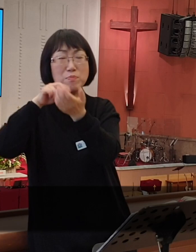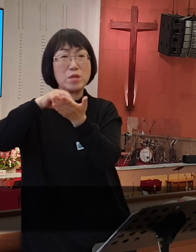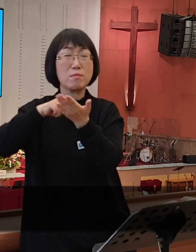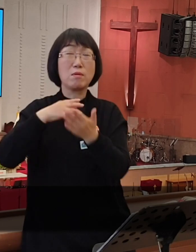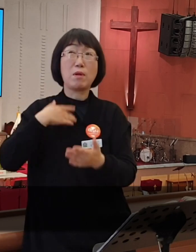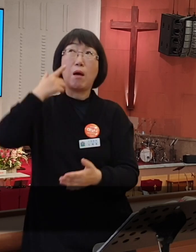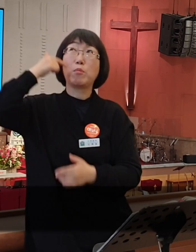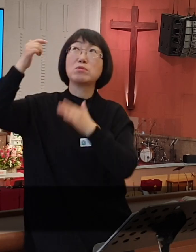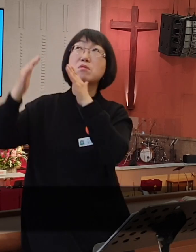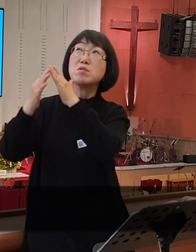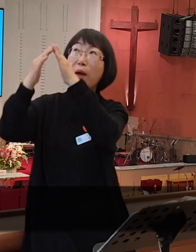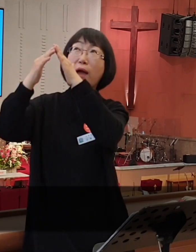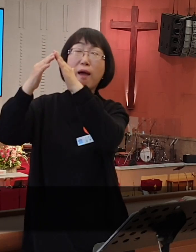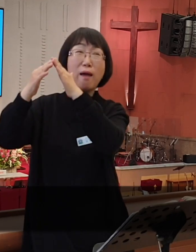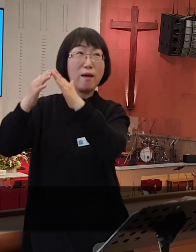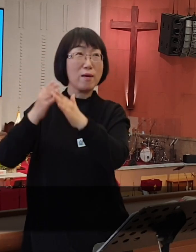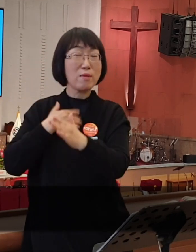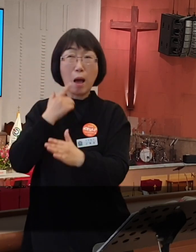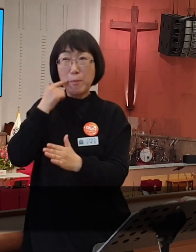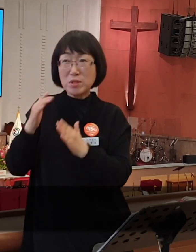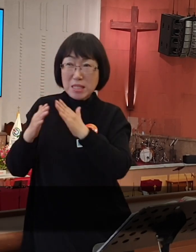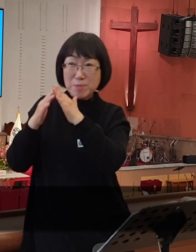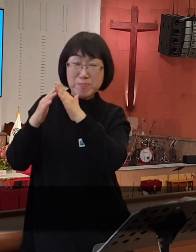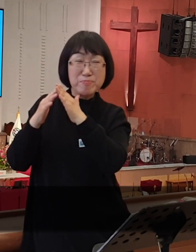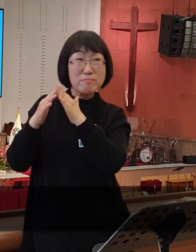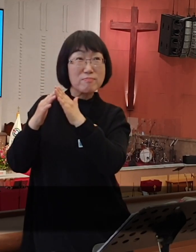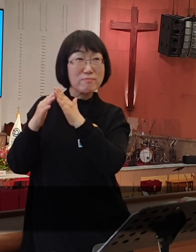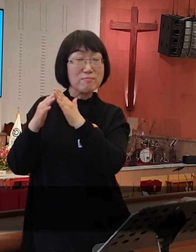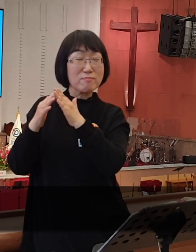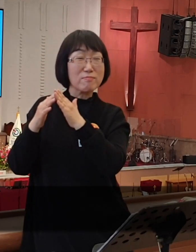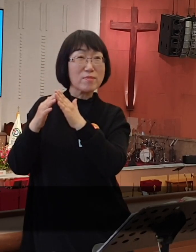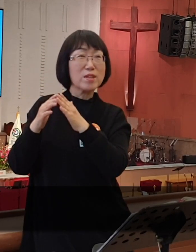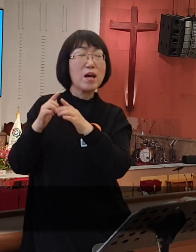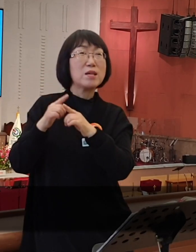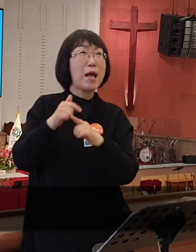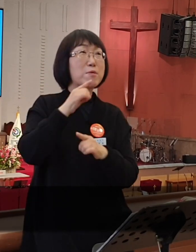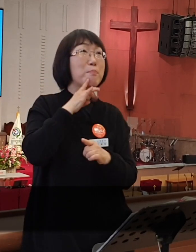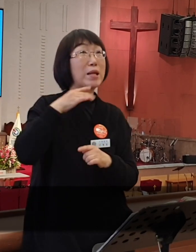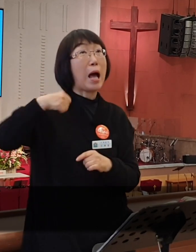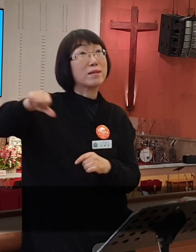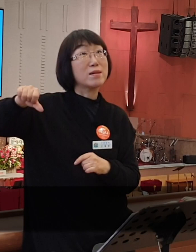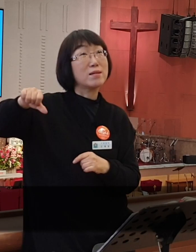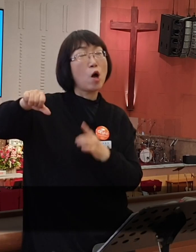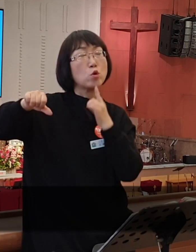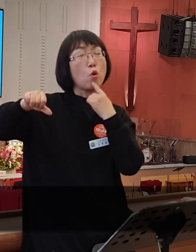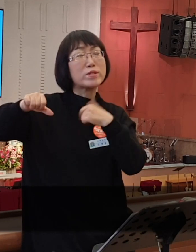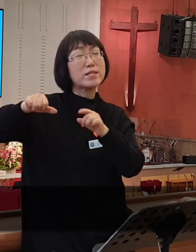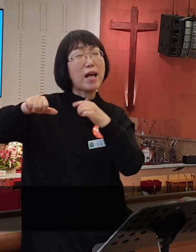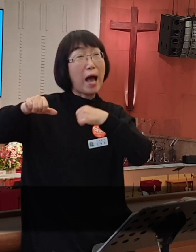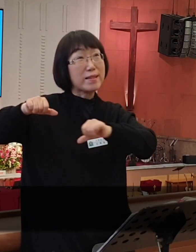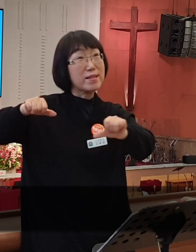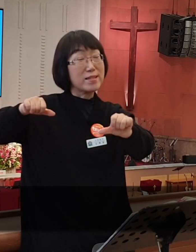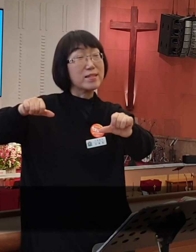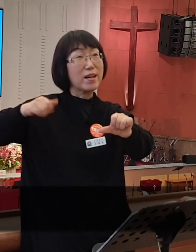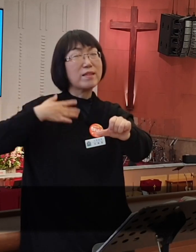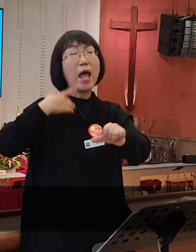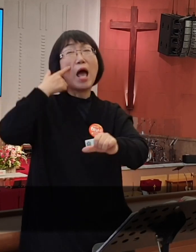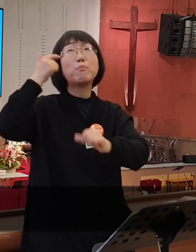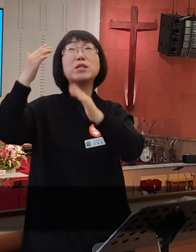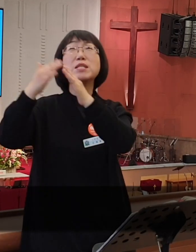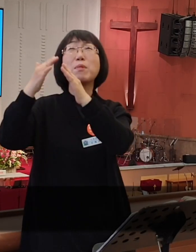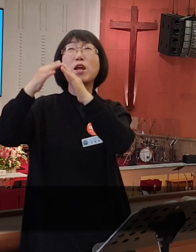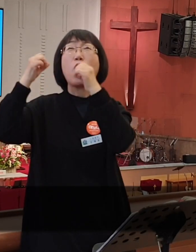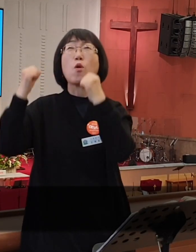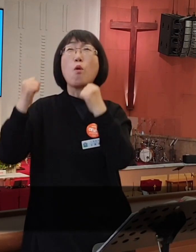아버지 집에 내 아버지 집입니다. 지금은 내 아버지 집이에요. 예수님만 아들이죠. 독생하신 아들입니다. 내 아버지